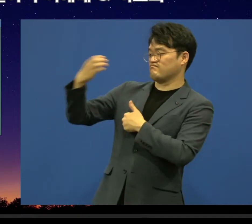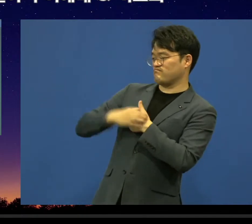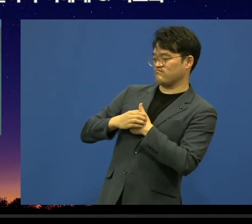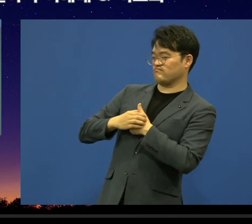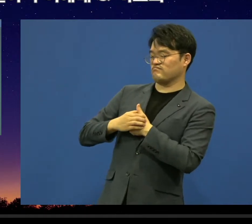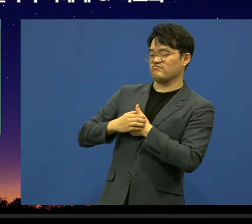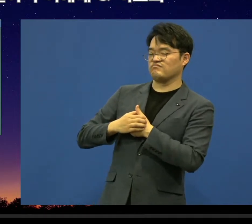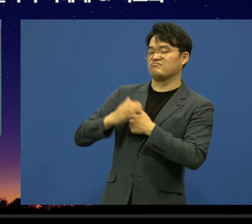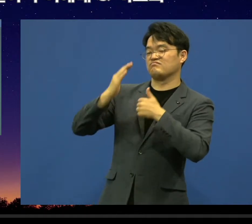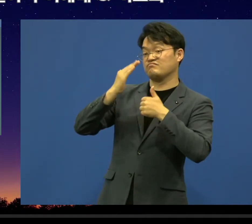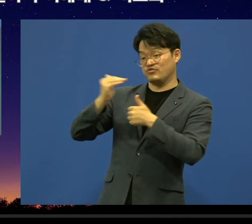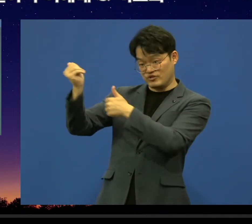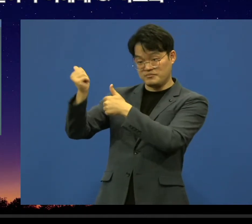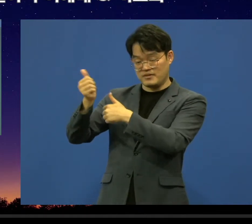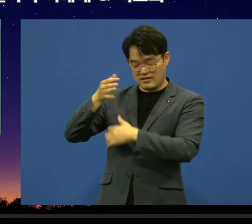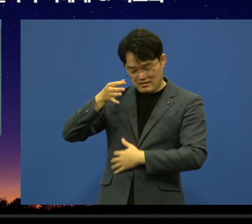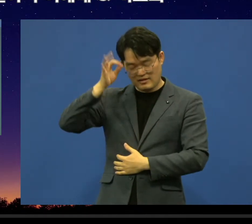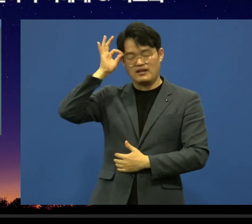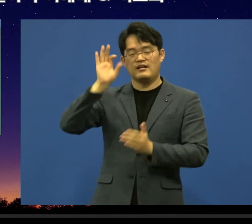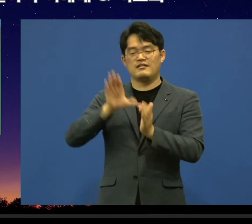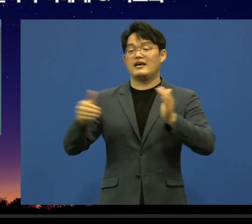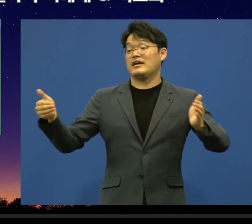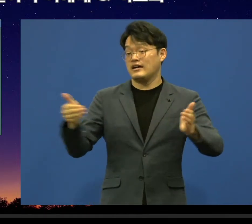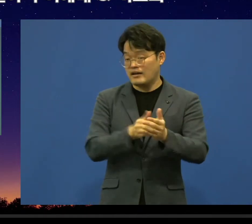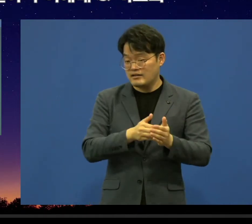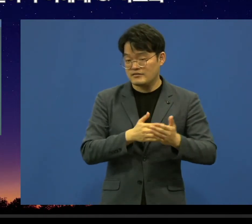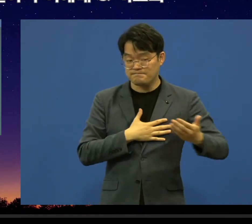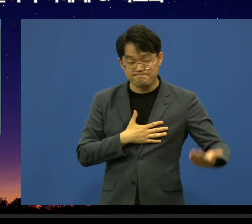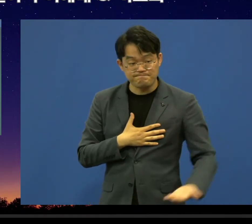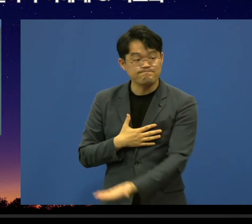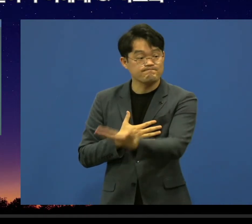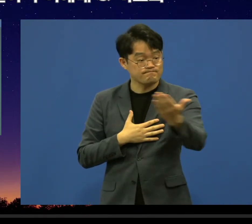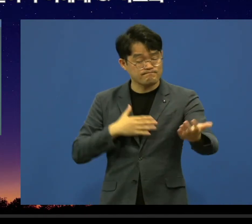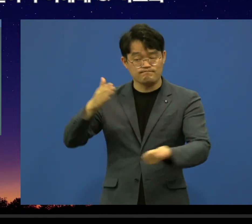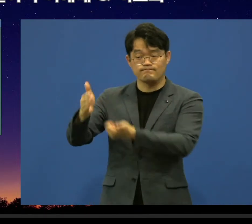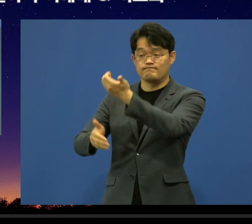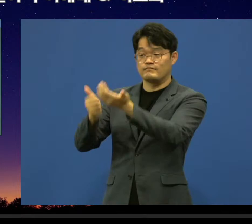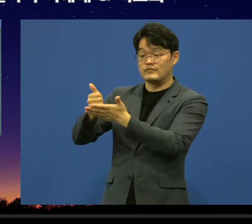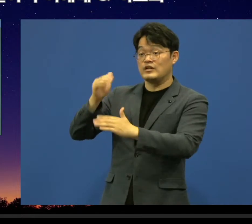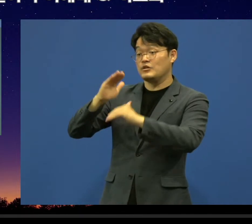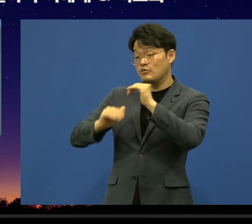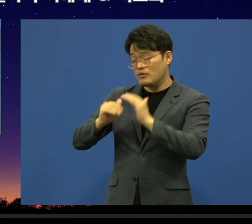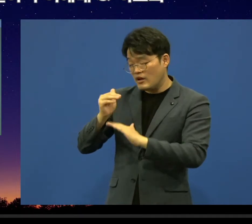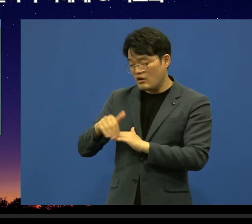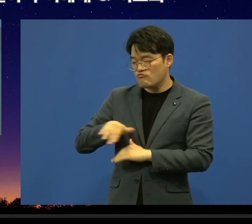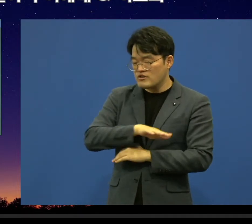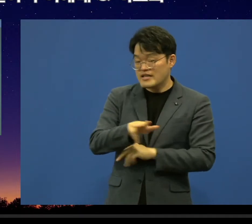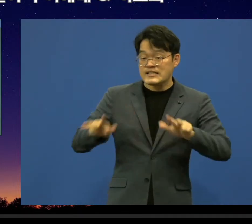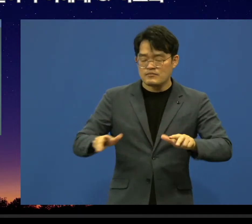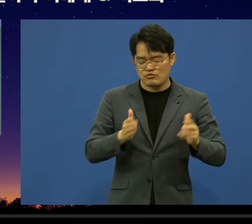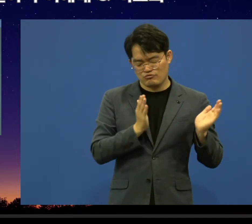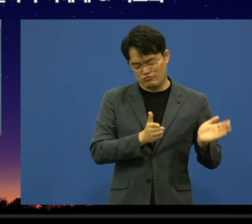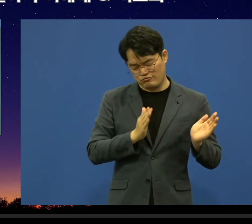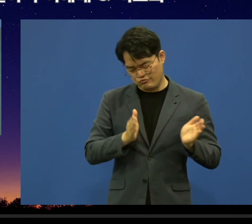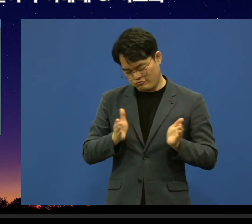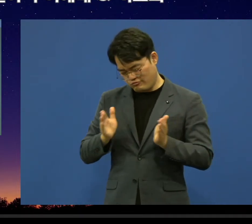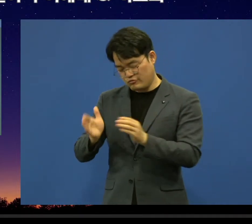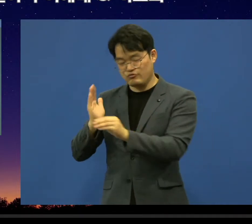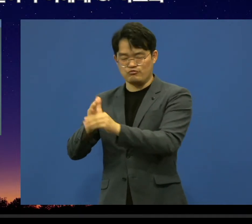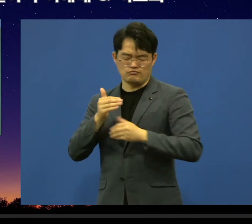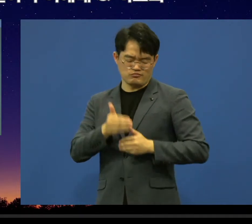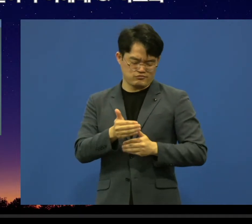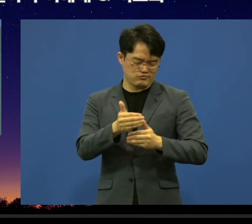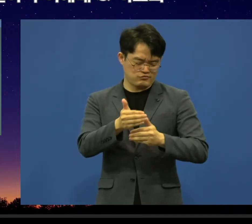부르심을 깨닫기까지 하나님의 손에 의해 준비되어 가고 있어요. 하나님의 손에 의해 빚어져 가는